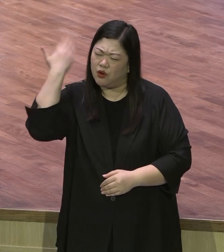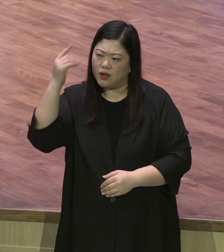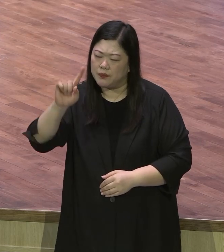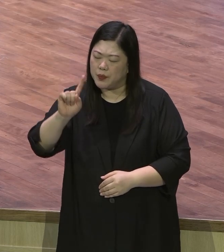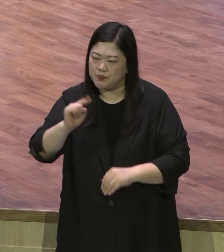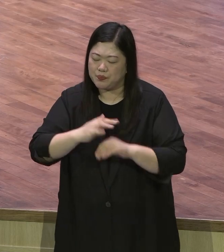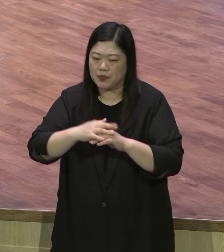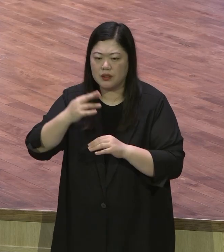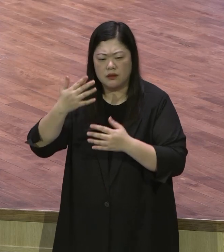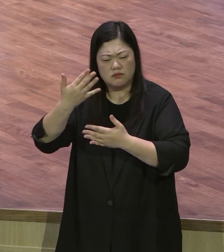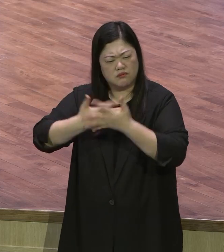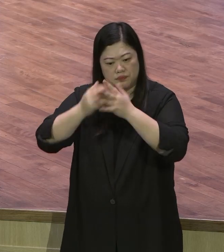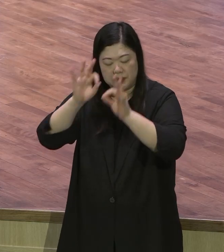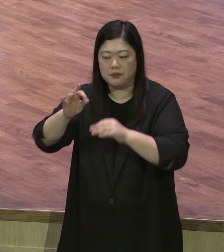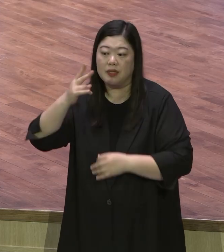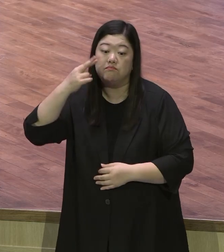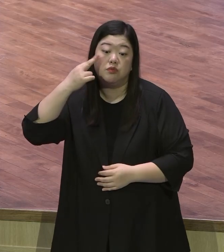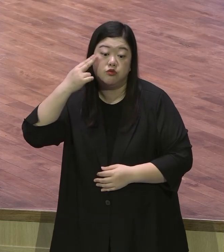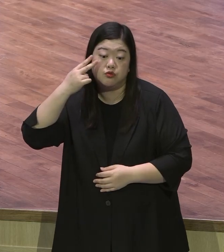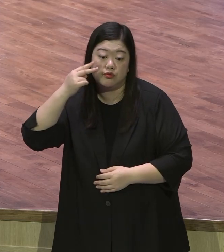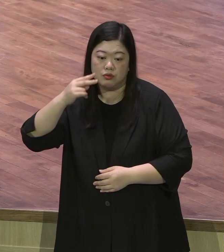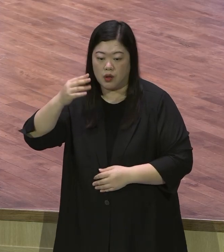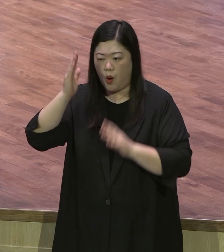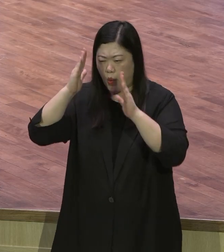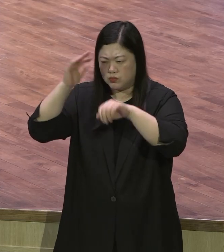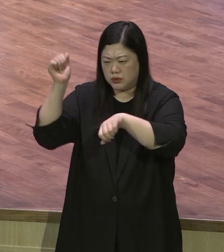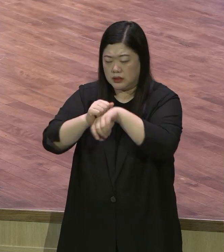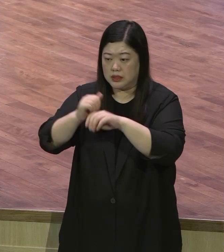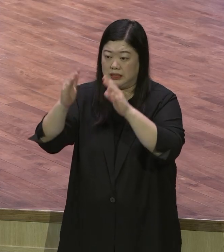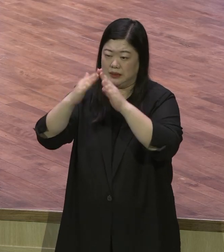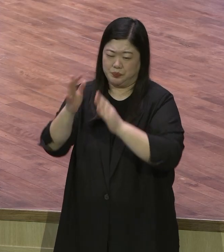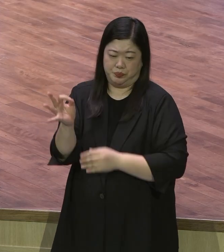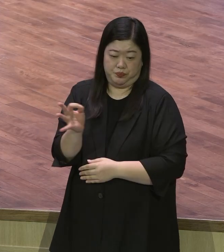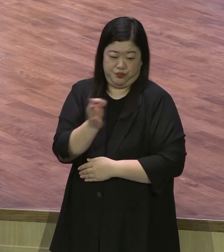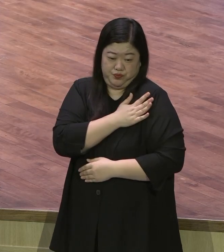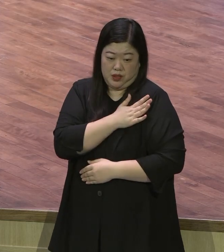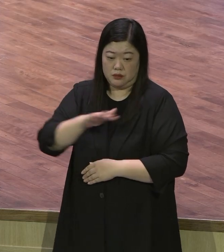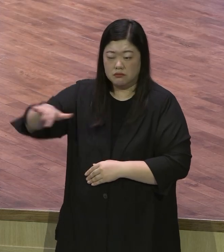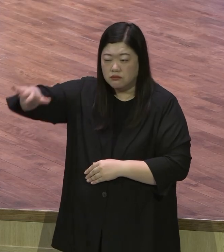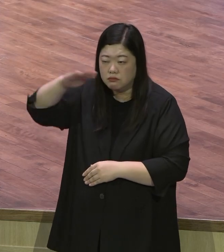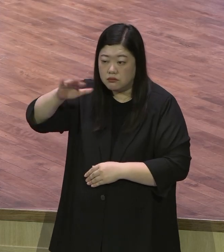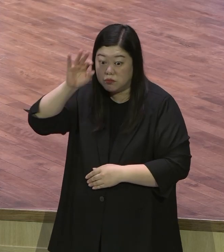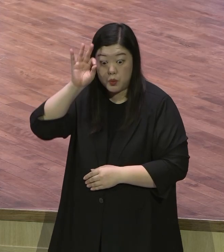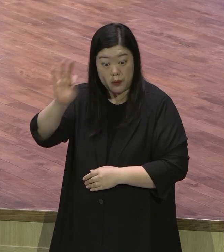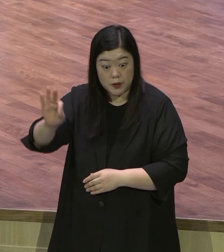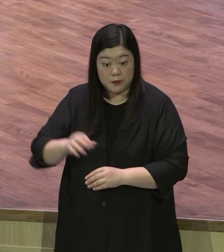아주 상류층. 이 상류층을 보면요 죄송합니다.